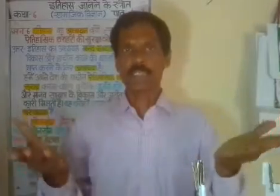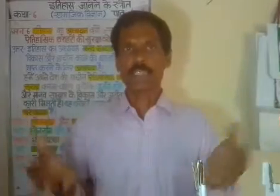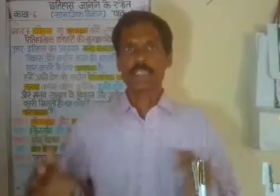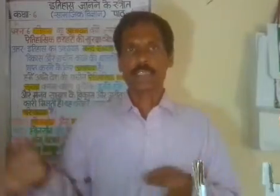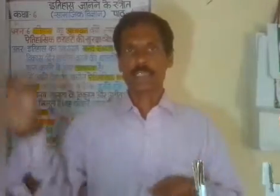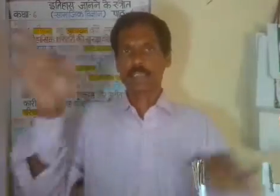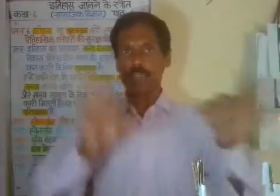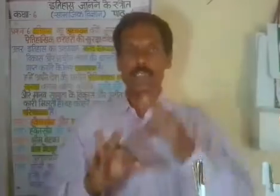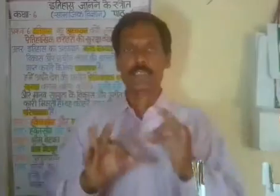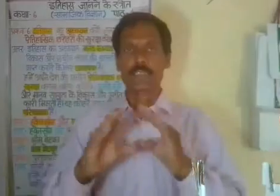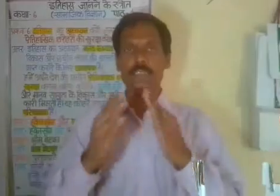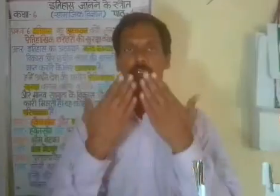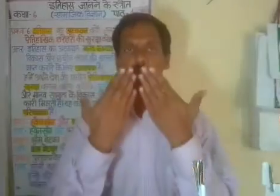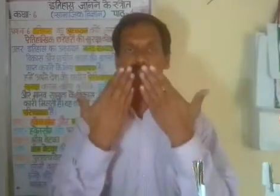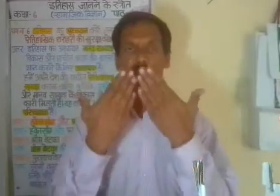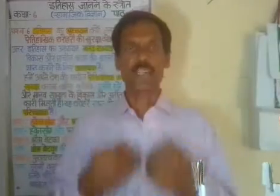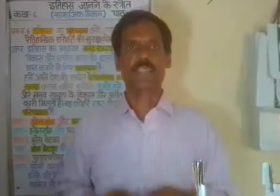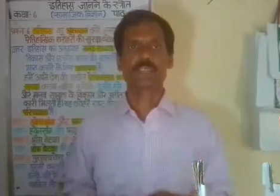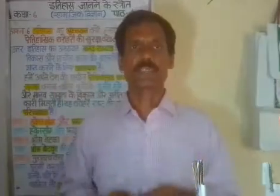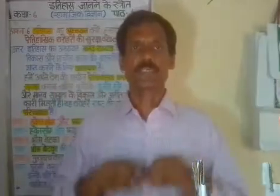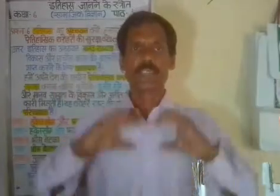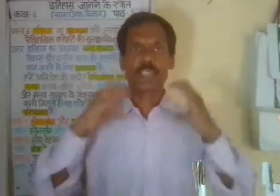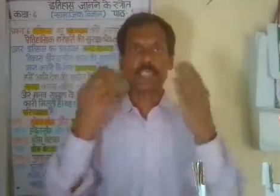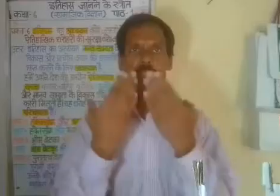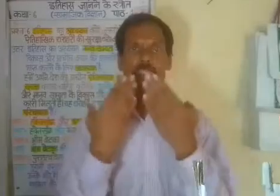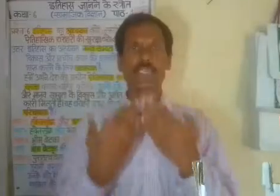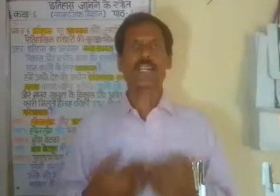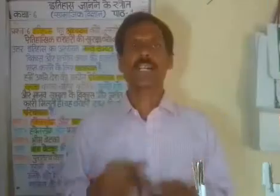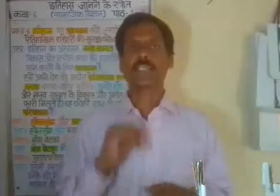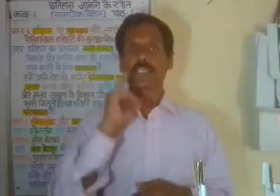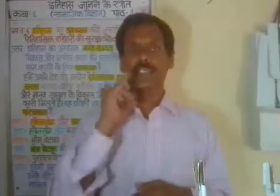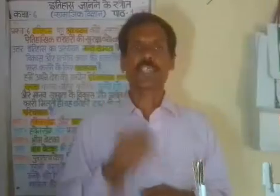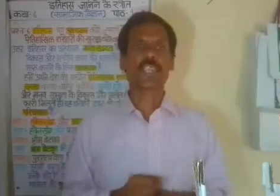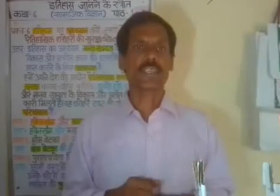सामाजिक विज्ञान कक्षा 6